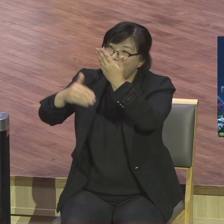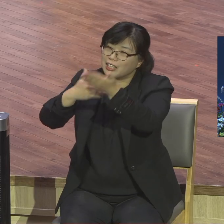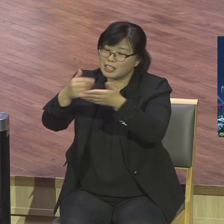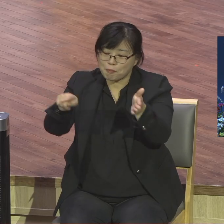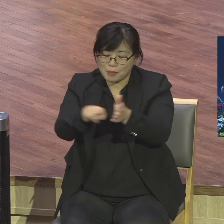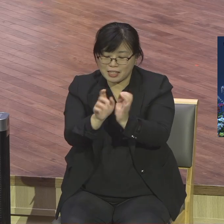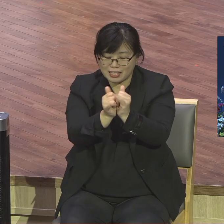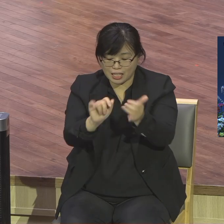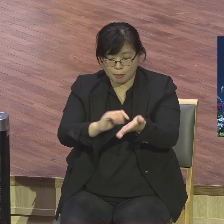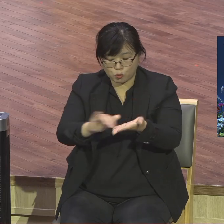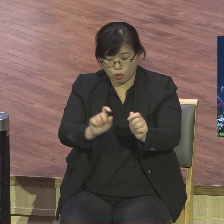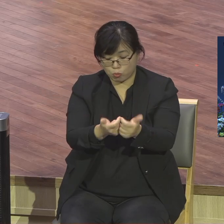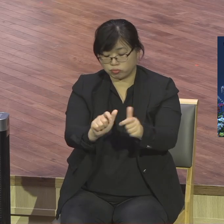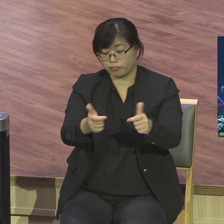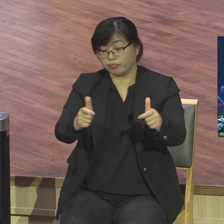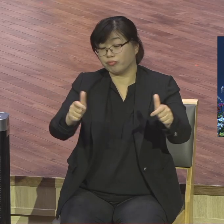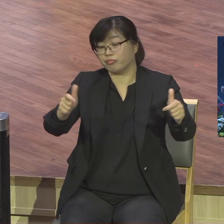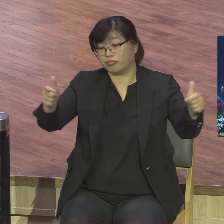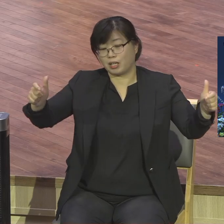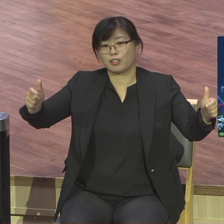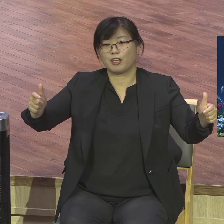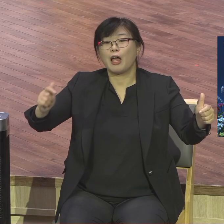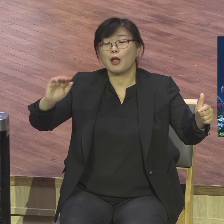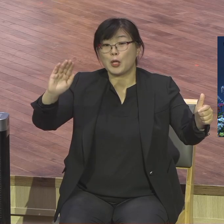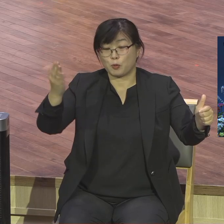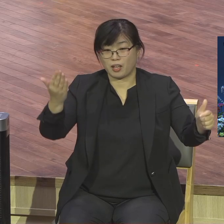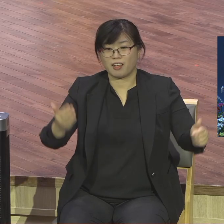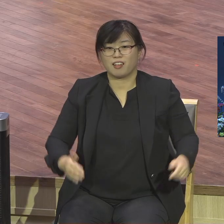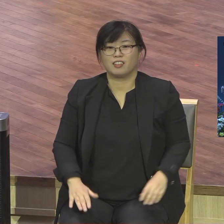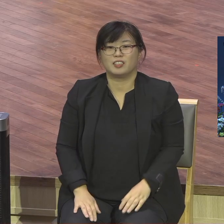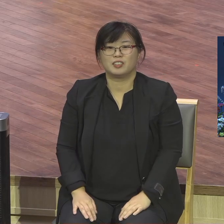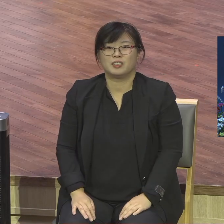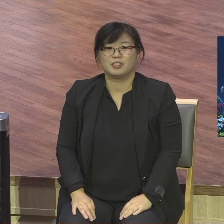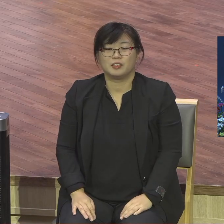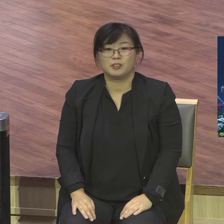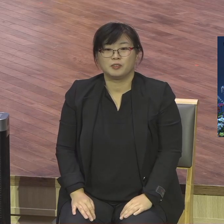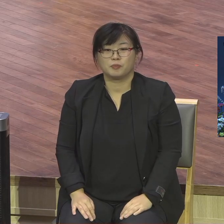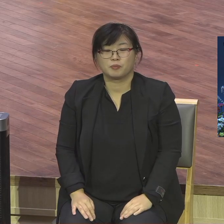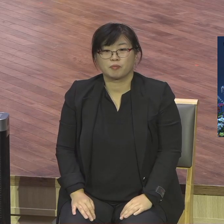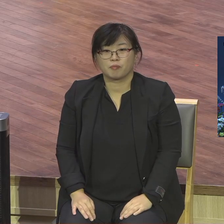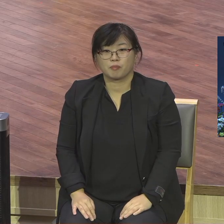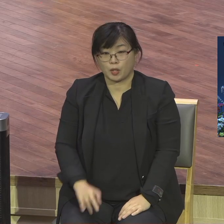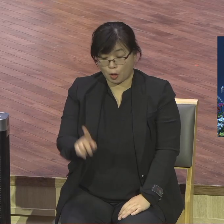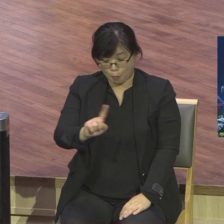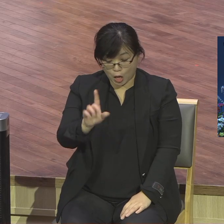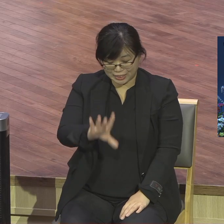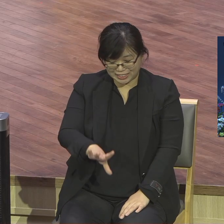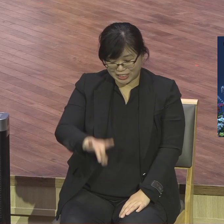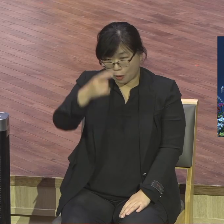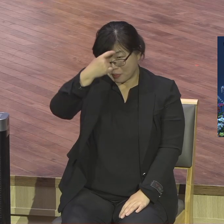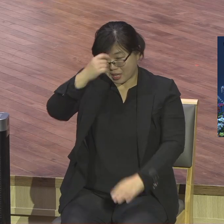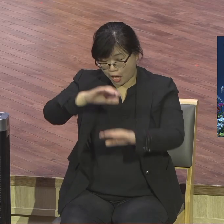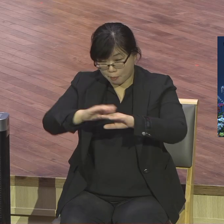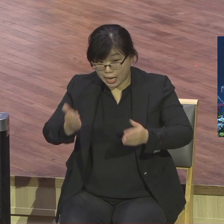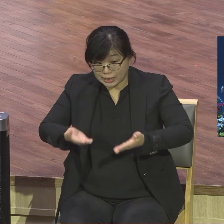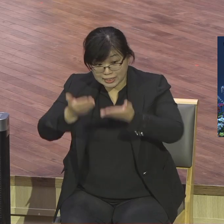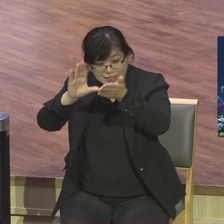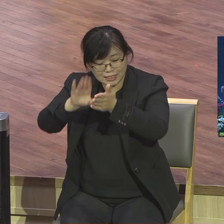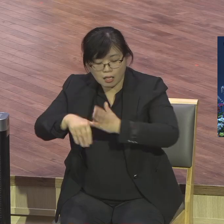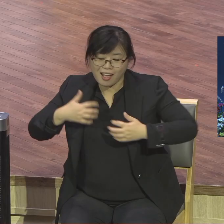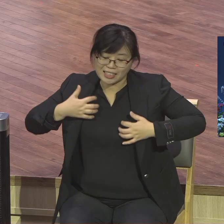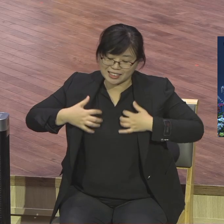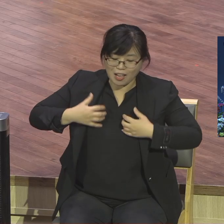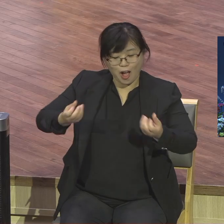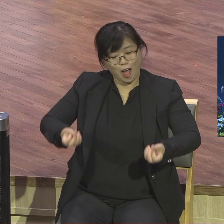축제 축제였다고 우리 영원교회가요 처음 개척할 때는요 맨날